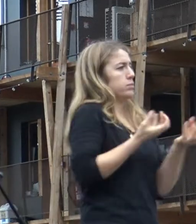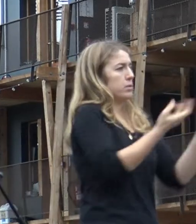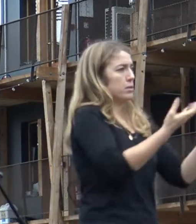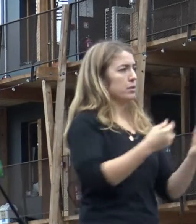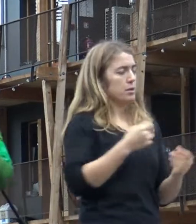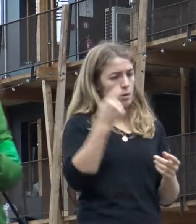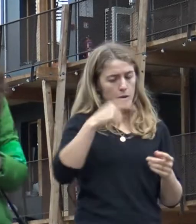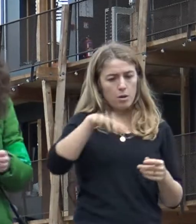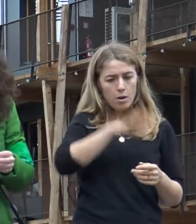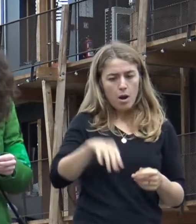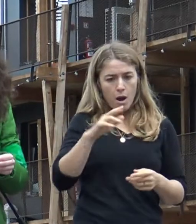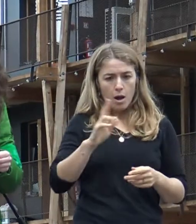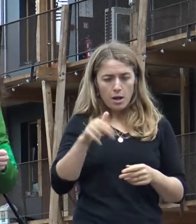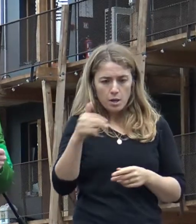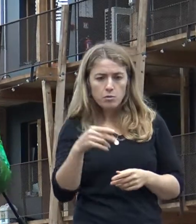vivant.